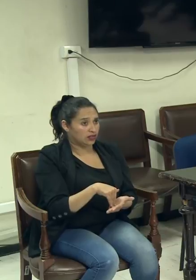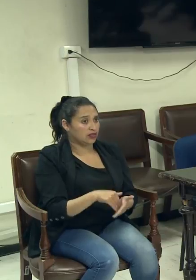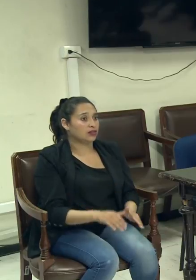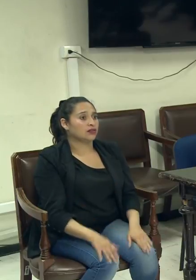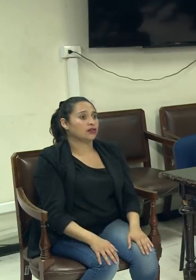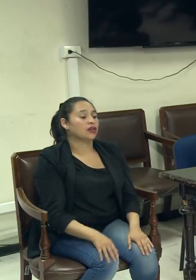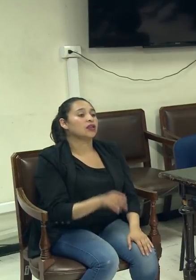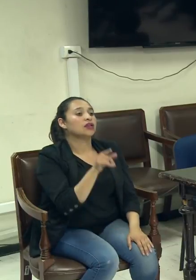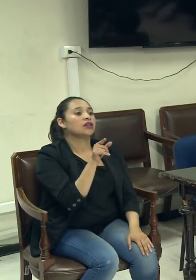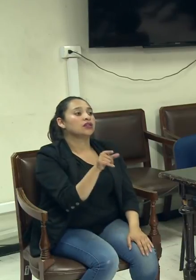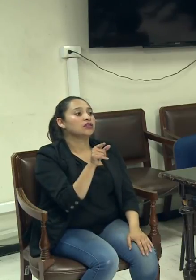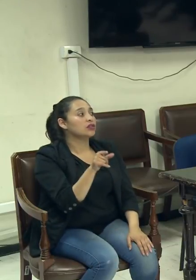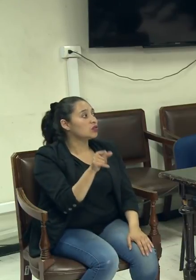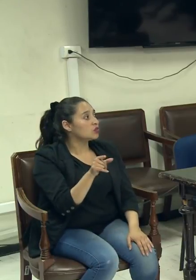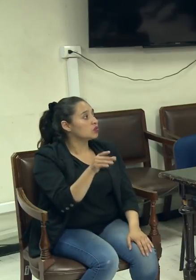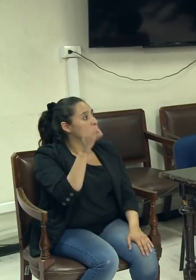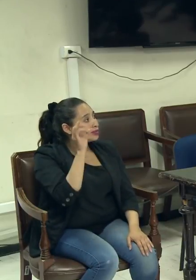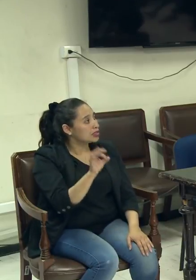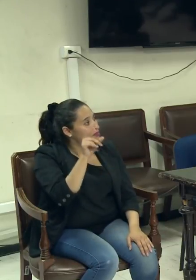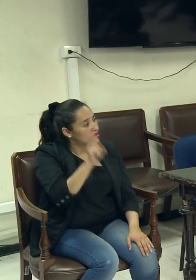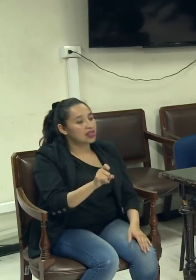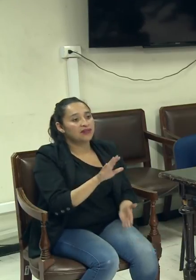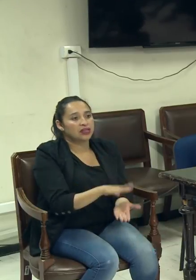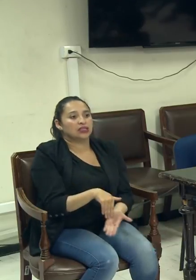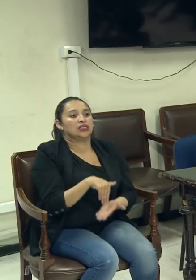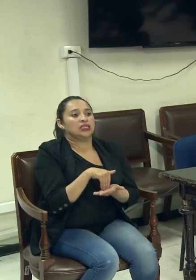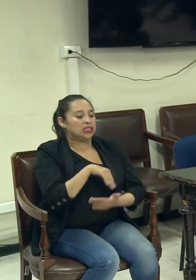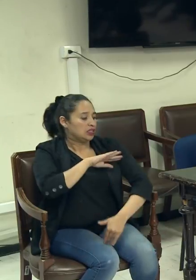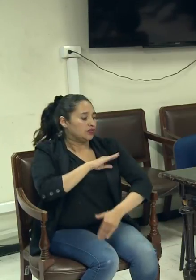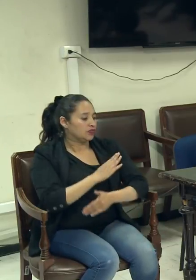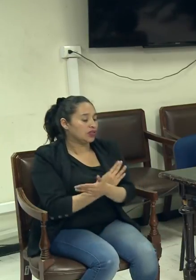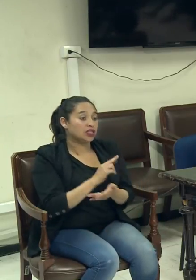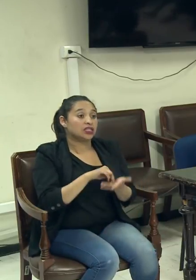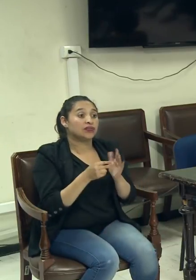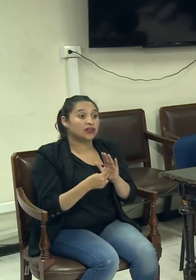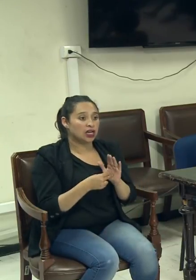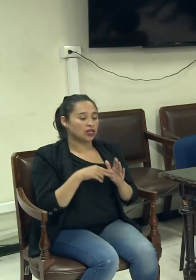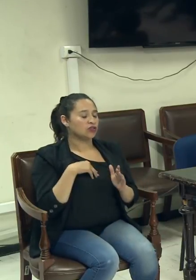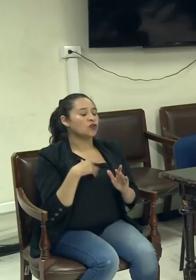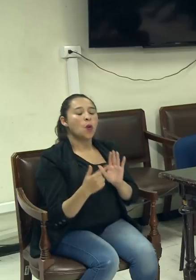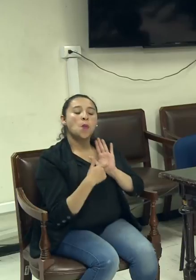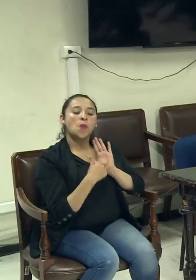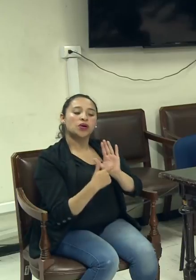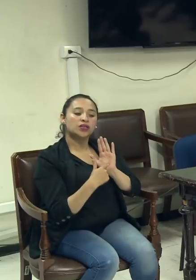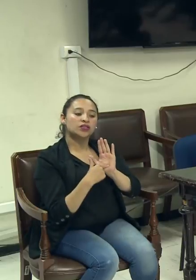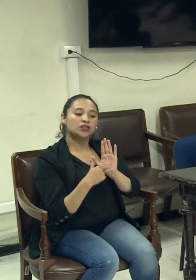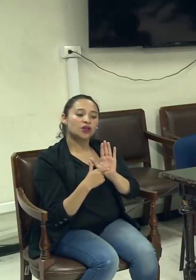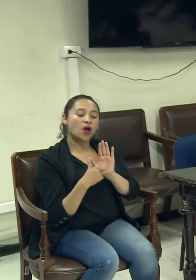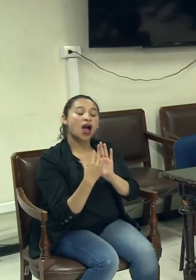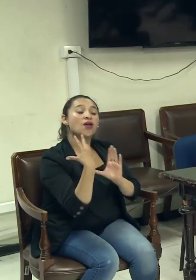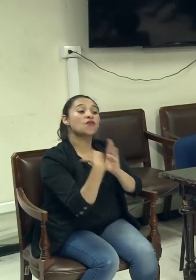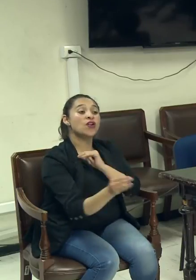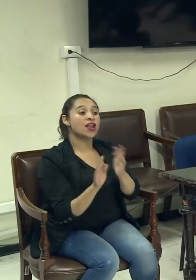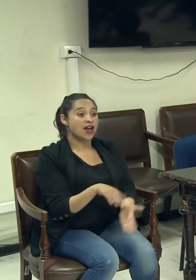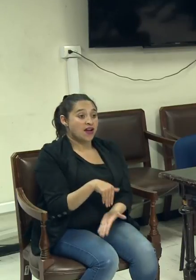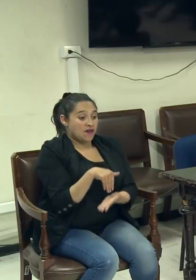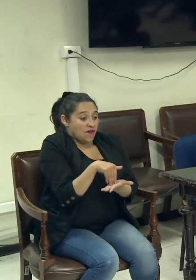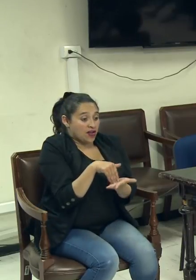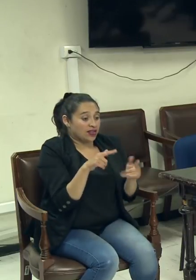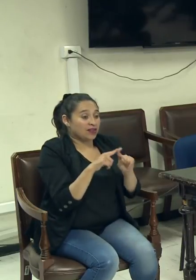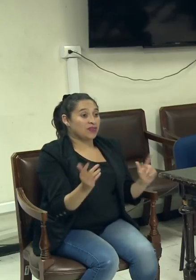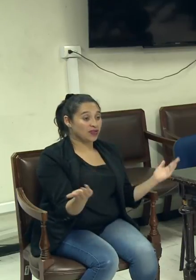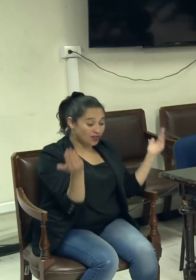Si tú siempre debes de ser fuerte, adentro te haces trizas. Pero adentro te haces